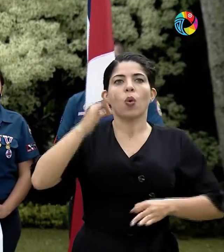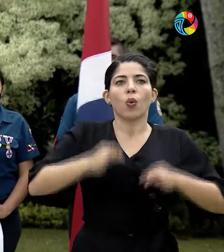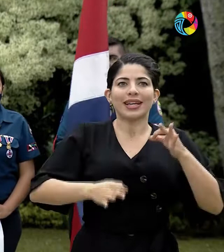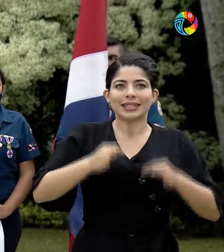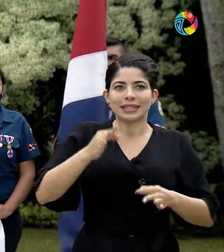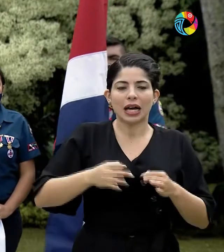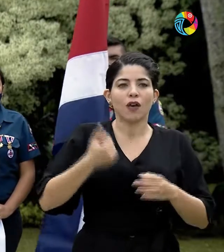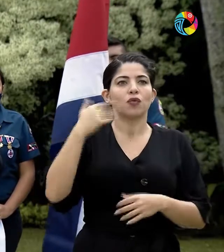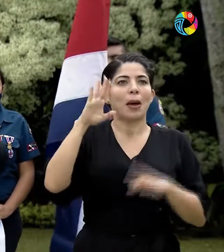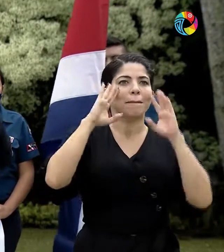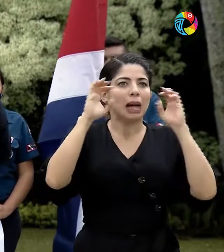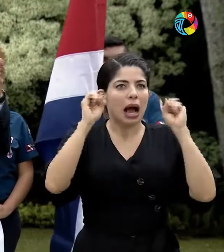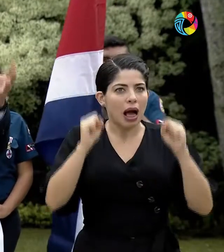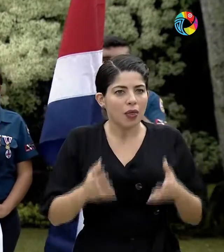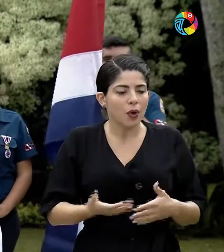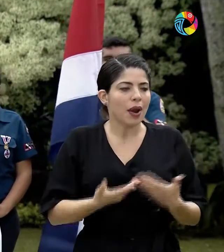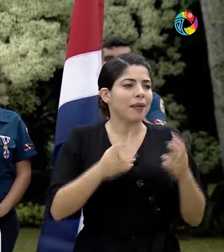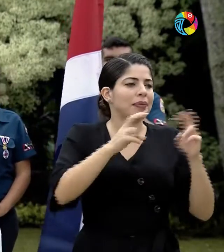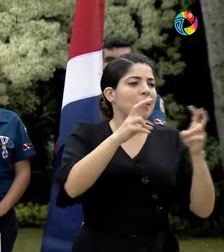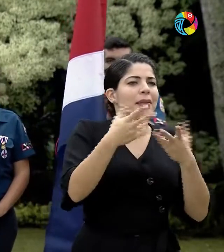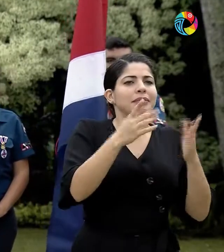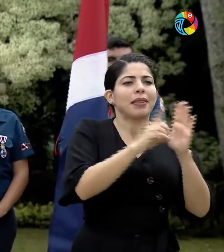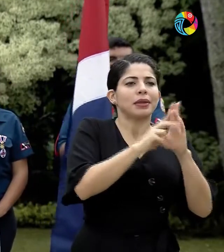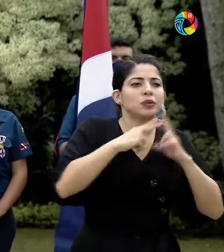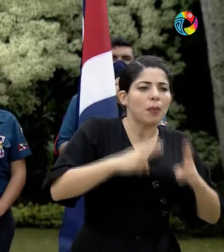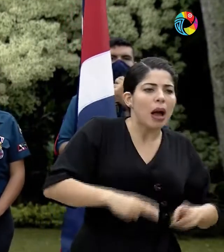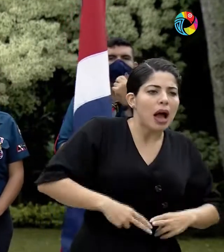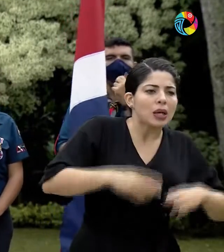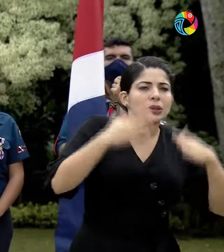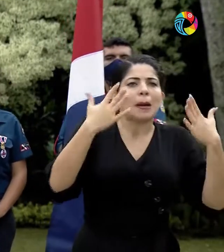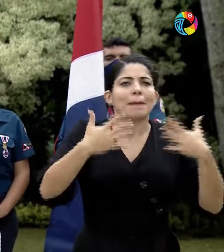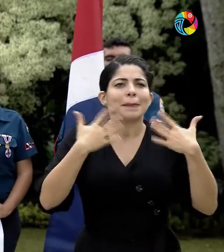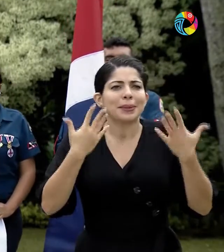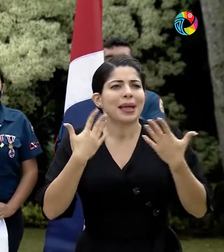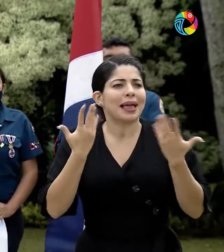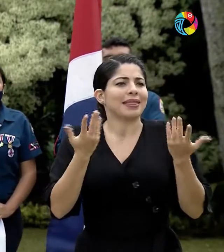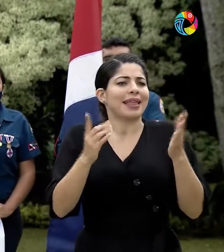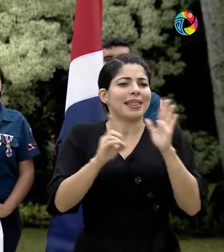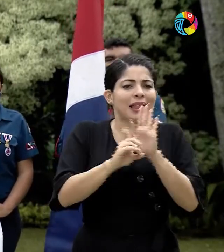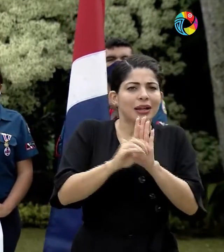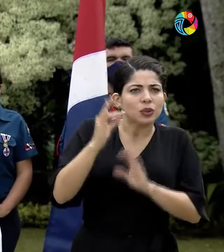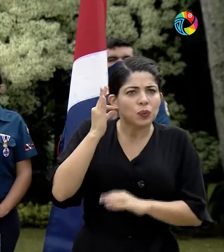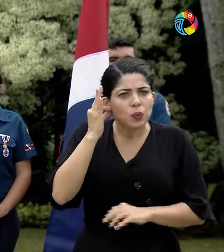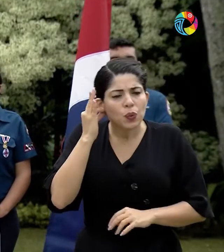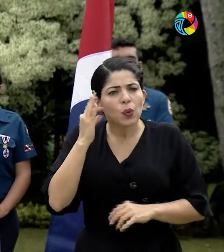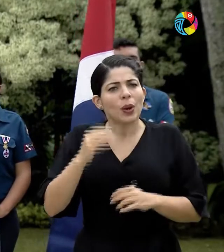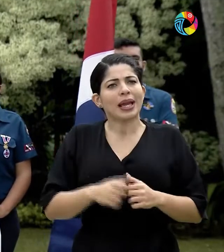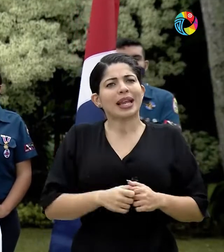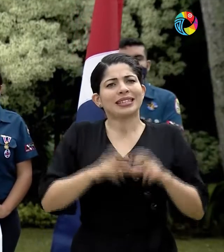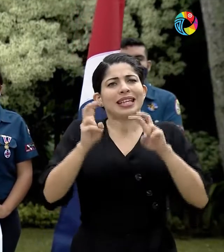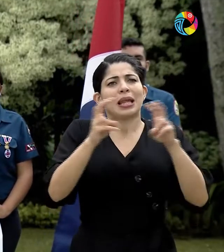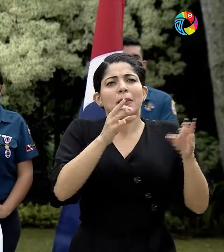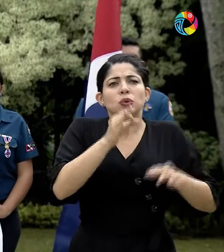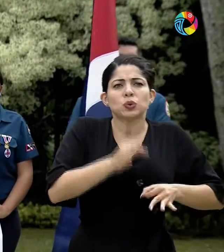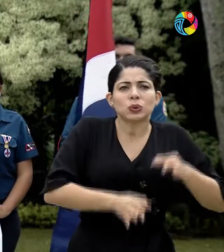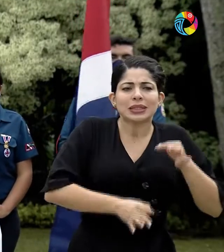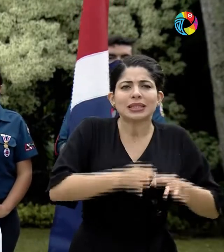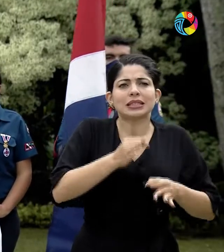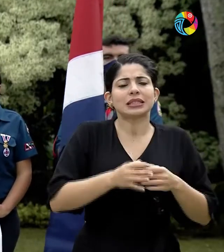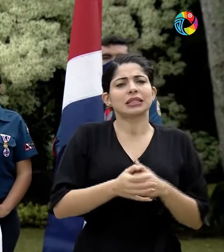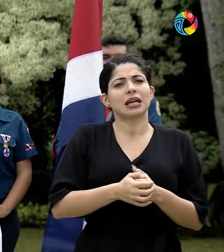embajadora, en áreas que van desde los derechos humanos hasta el ambiente, los derechos de las mujeres, temas de la justicia.